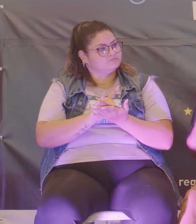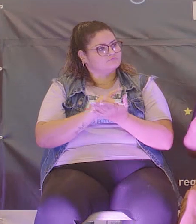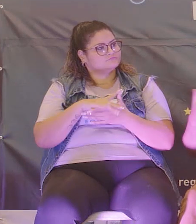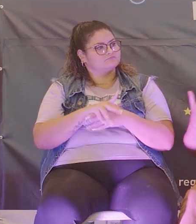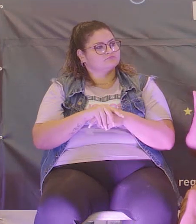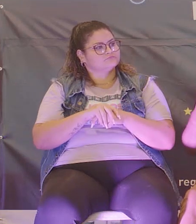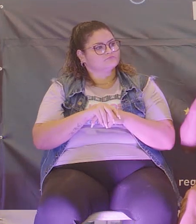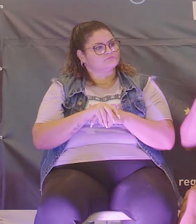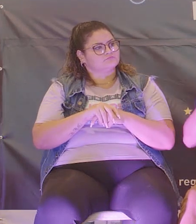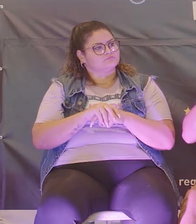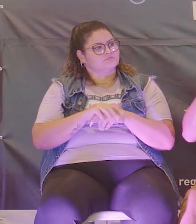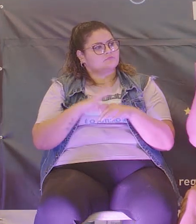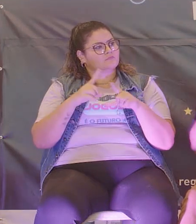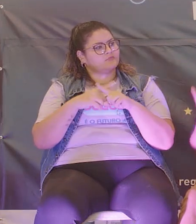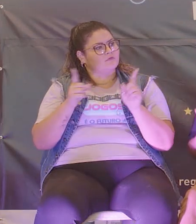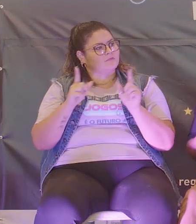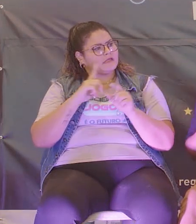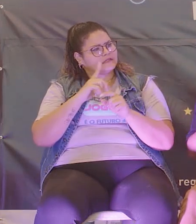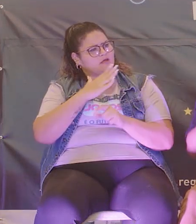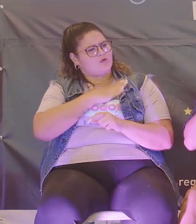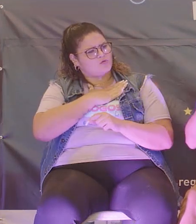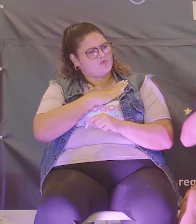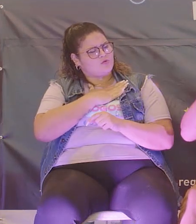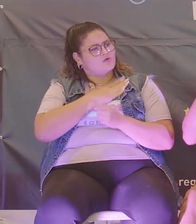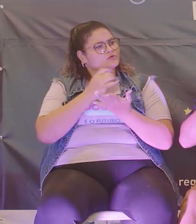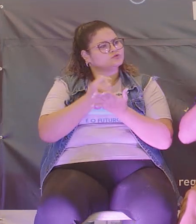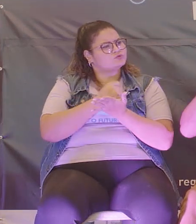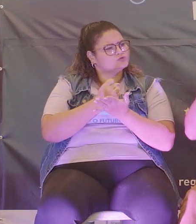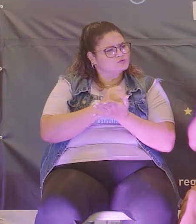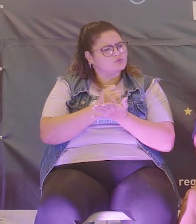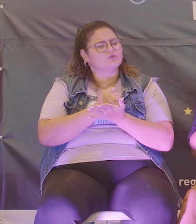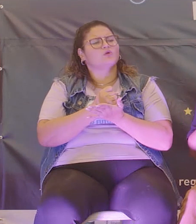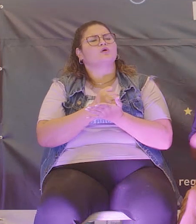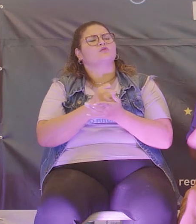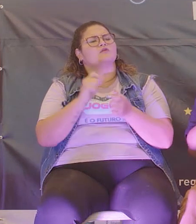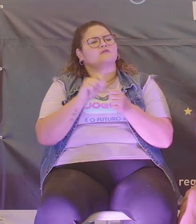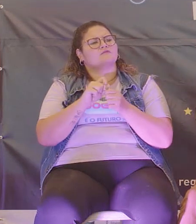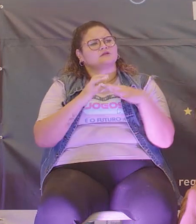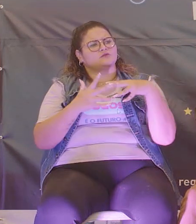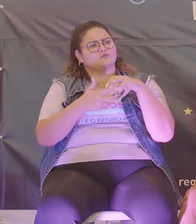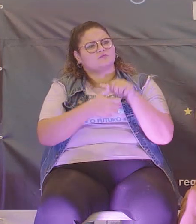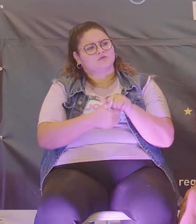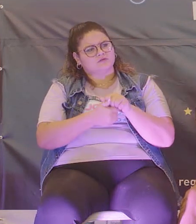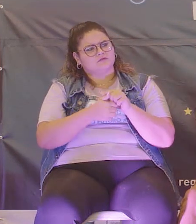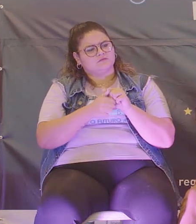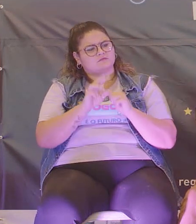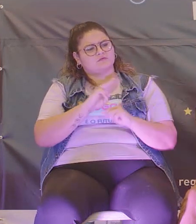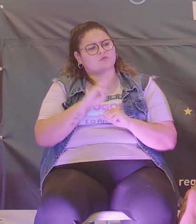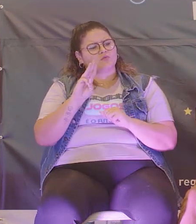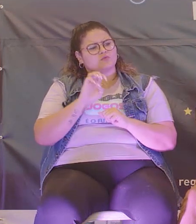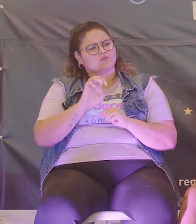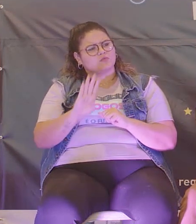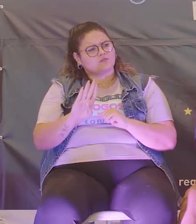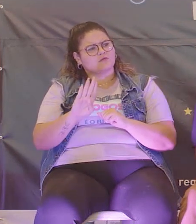Veio desde que eu gosto muito dessas coisas de jogos, filmes, esse universo mais geek, nerd, assim, é uma coisa que eu me identifico